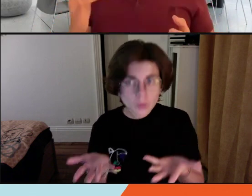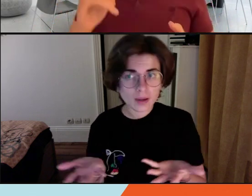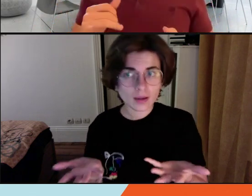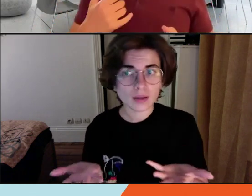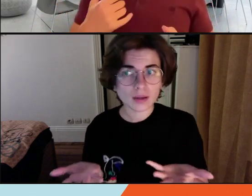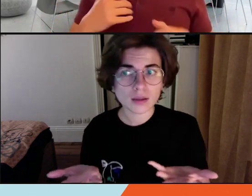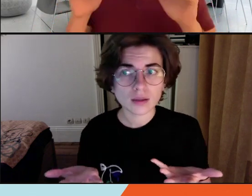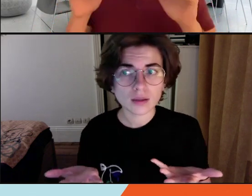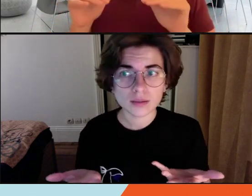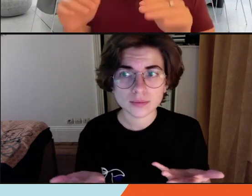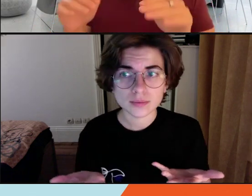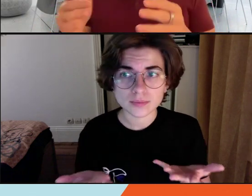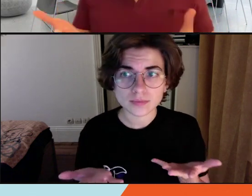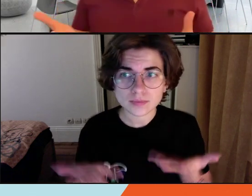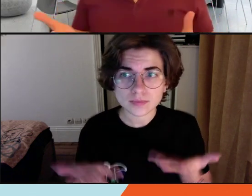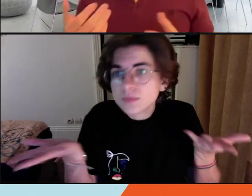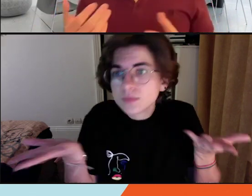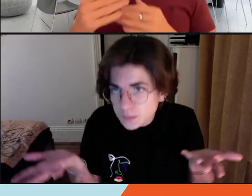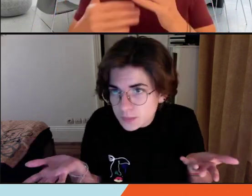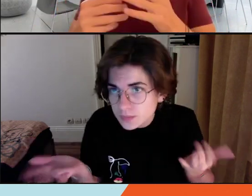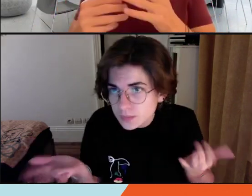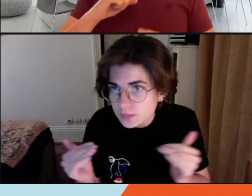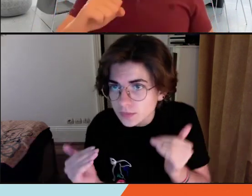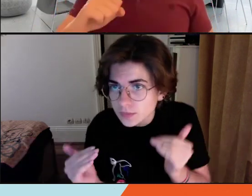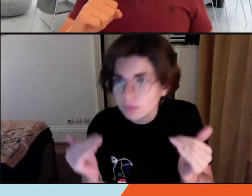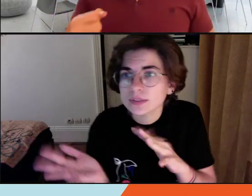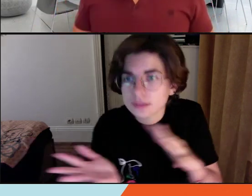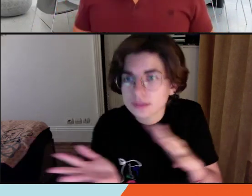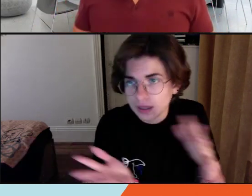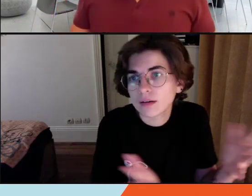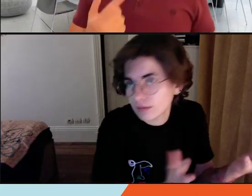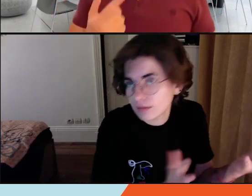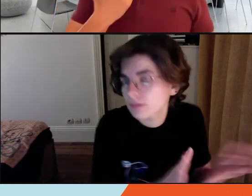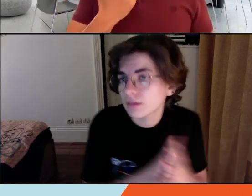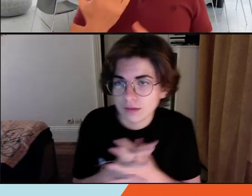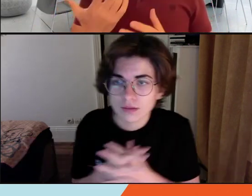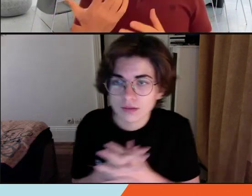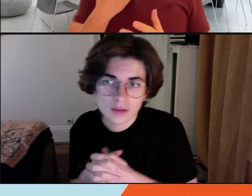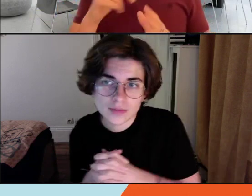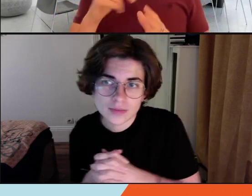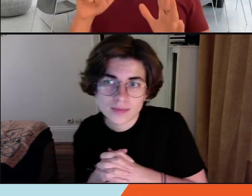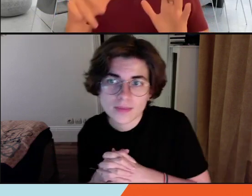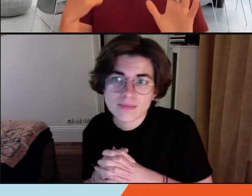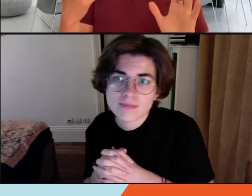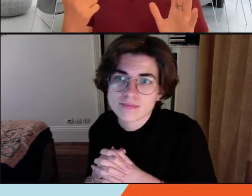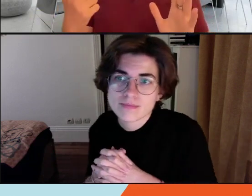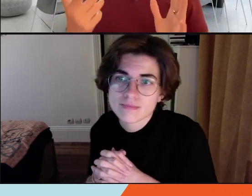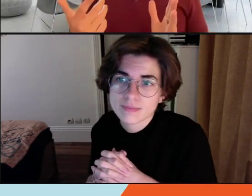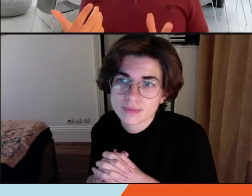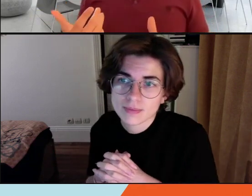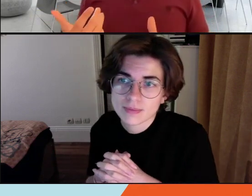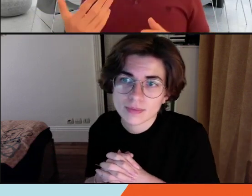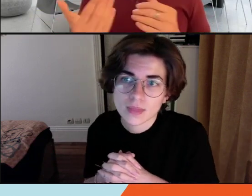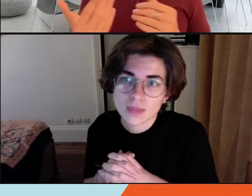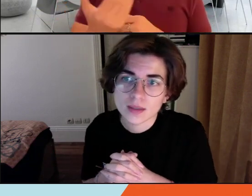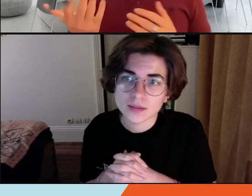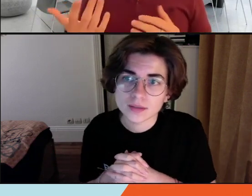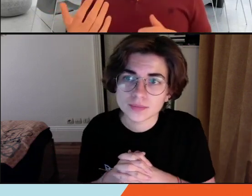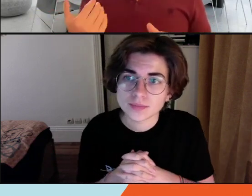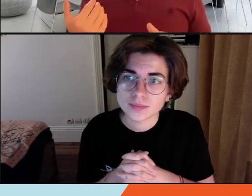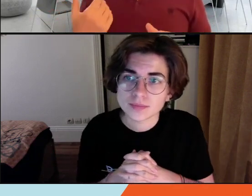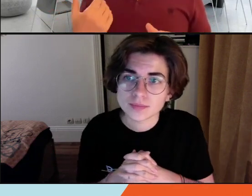Sinon, on ferait la même chose. Non, on évolue rapidement. ouais, c'est ça. Donc, ça veut dire quoi? Ça veut dire en 2017, ce qui s'est passé,